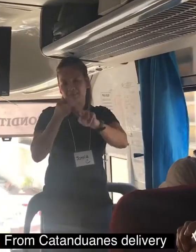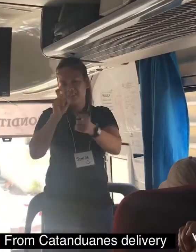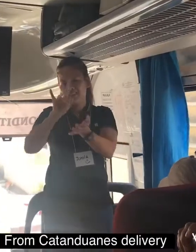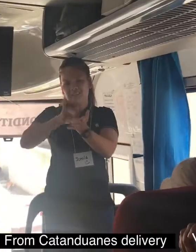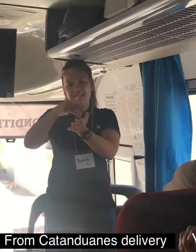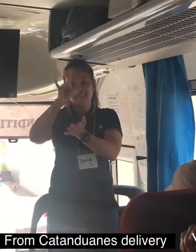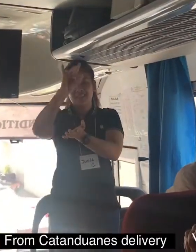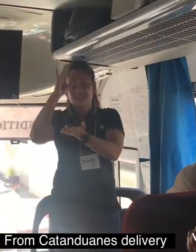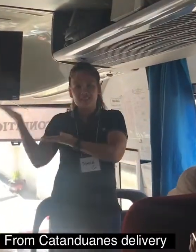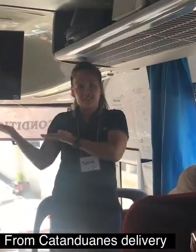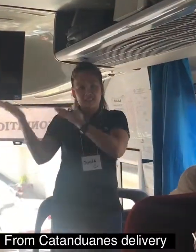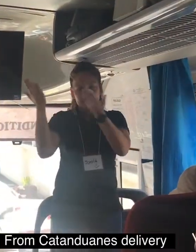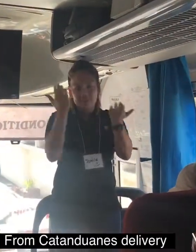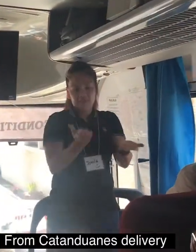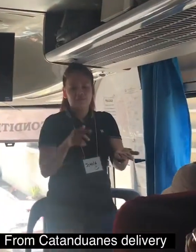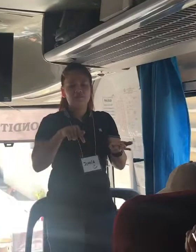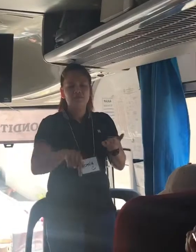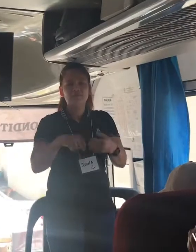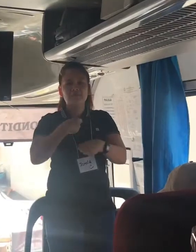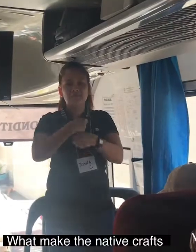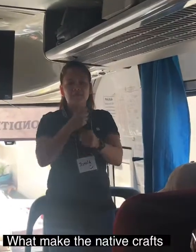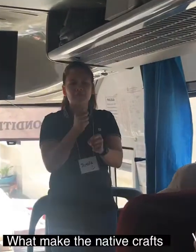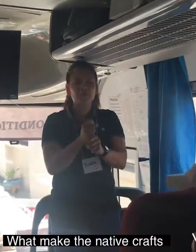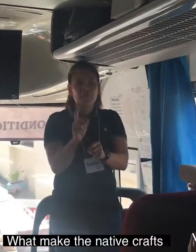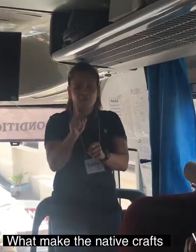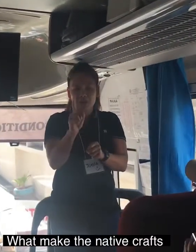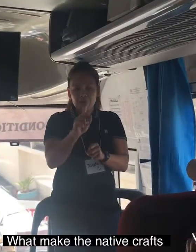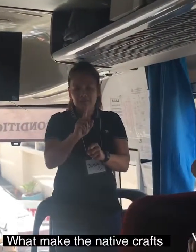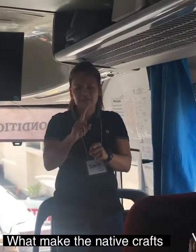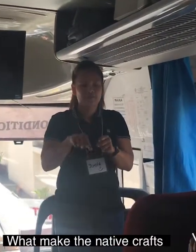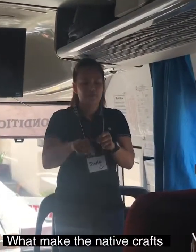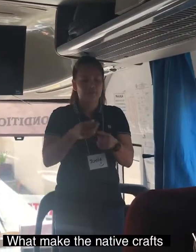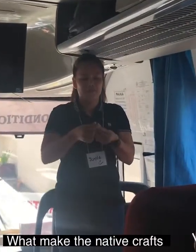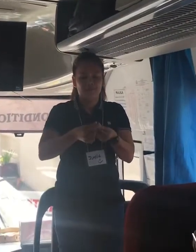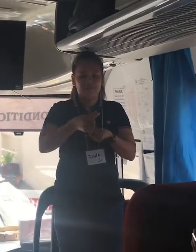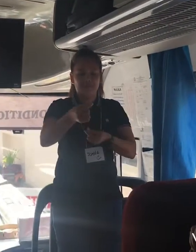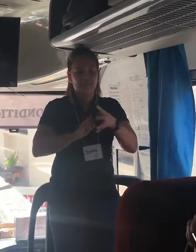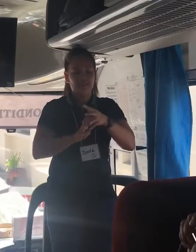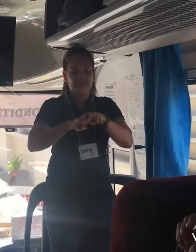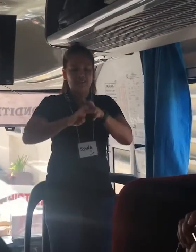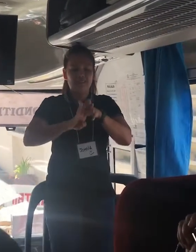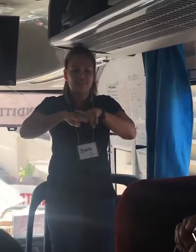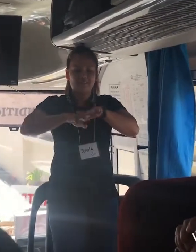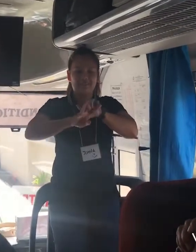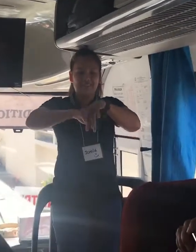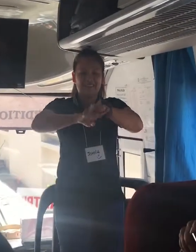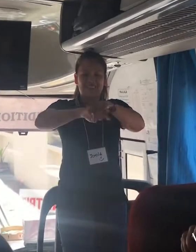Inagawa, galing ito ng katanduan niya. So, dinadala dito para gawin iba-iba.